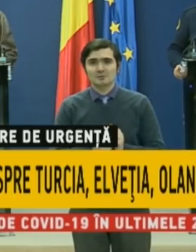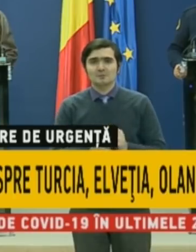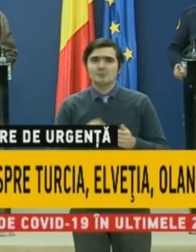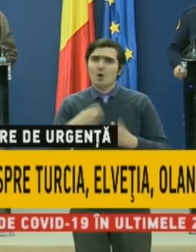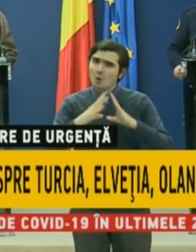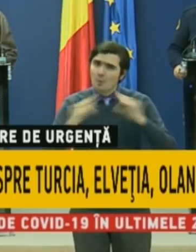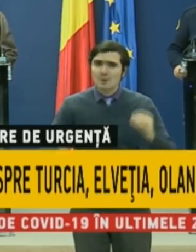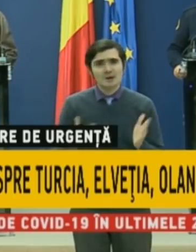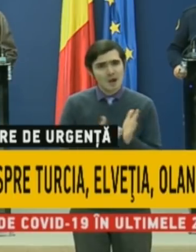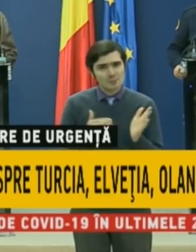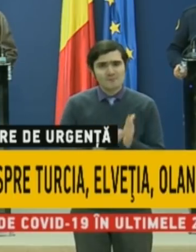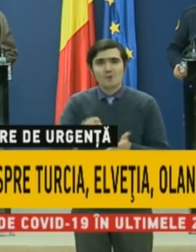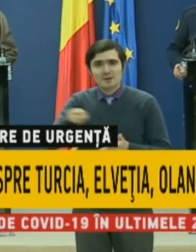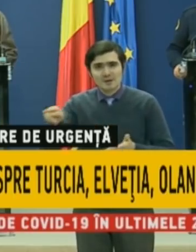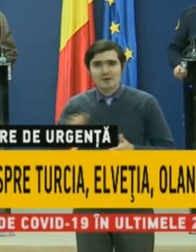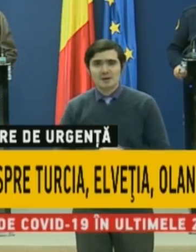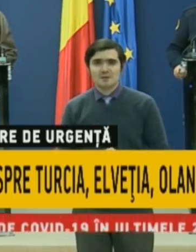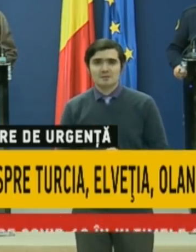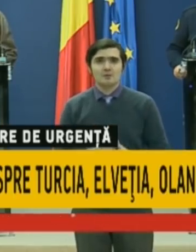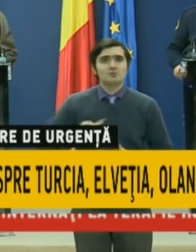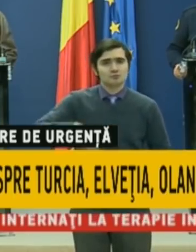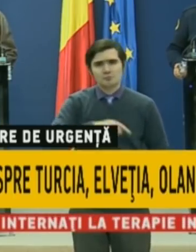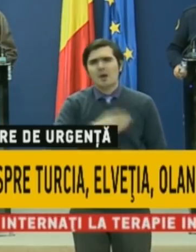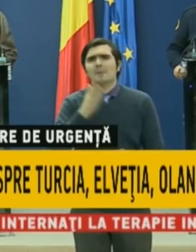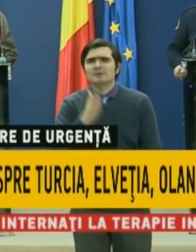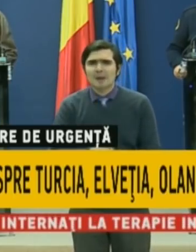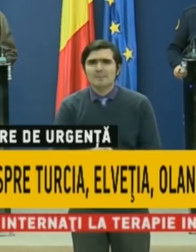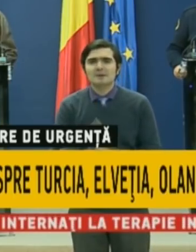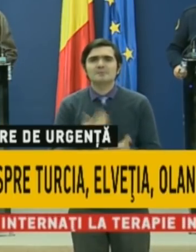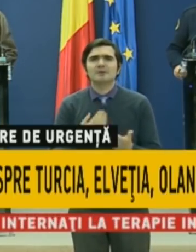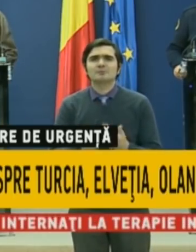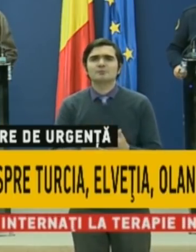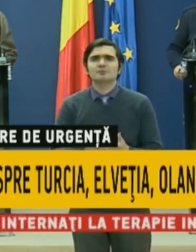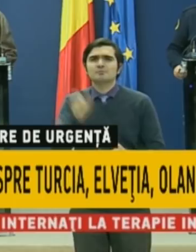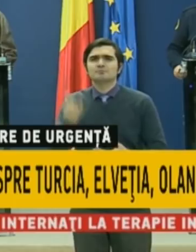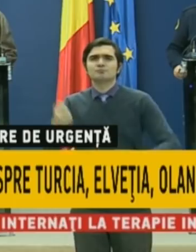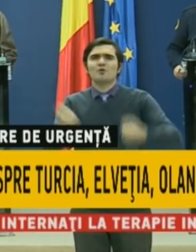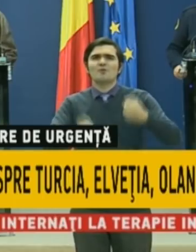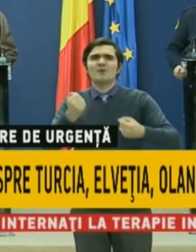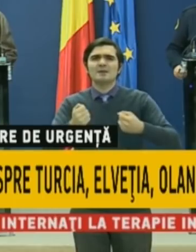românii au nevoie de ei, am stabilit pentru conducătorii